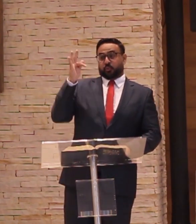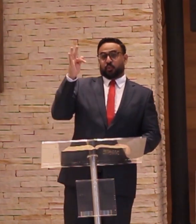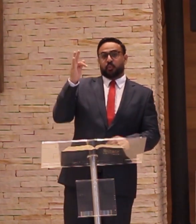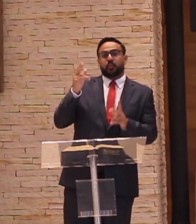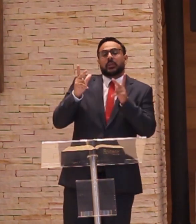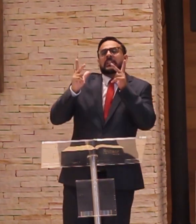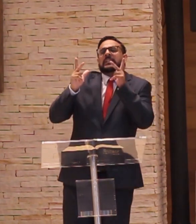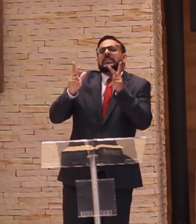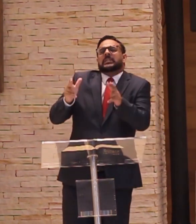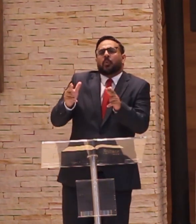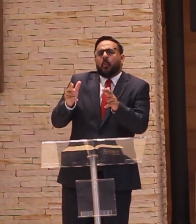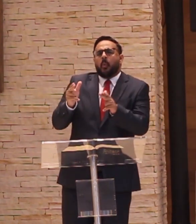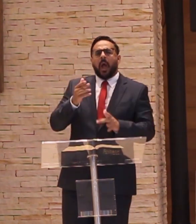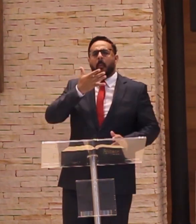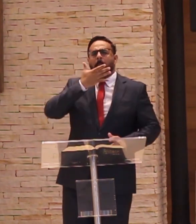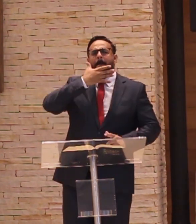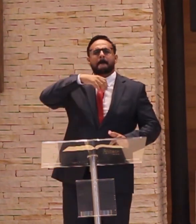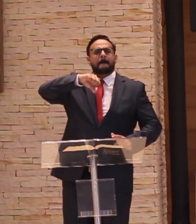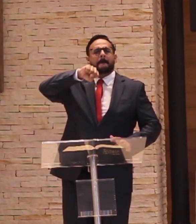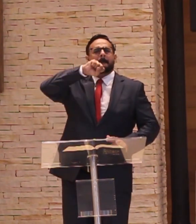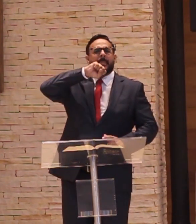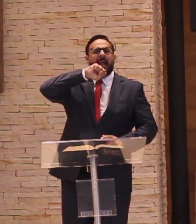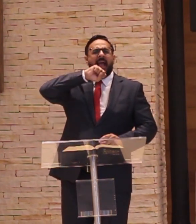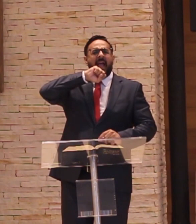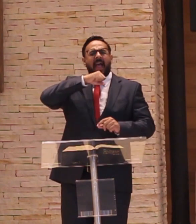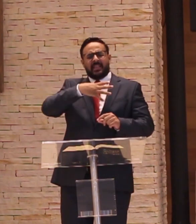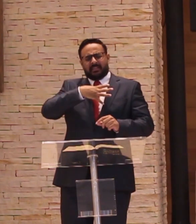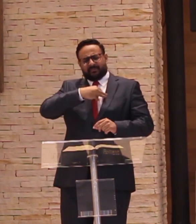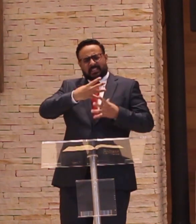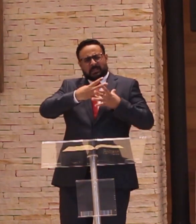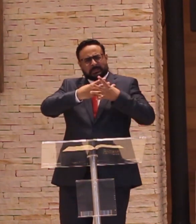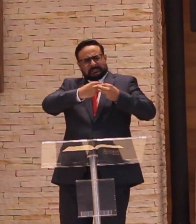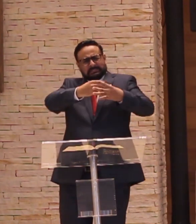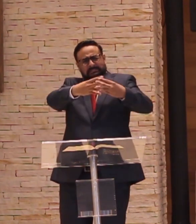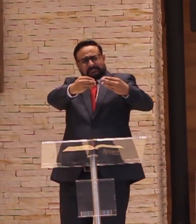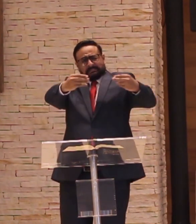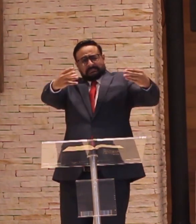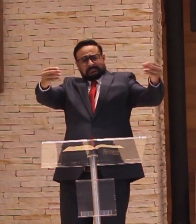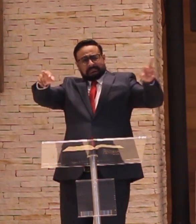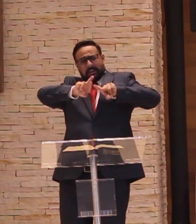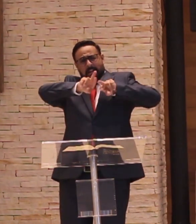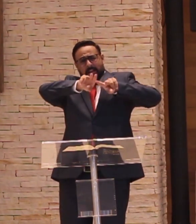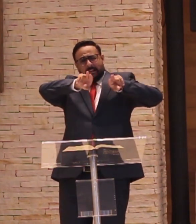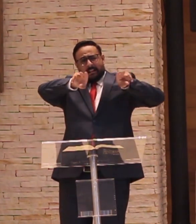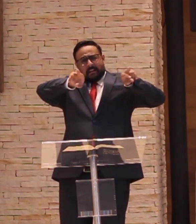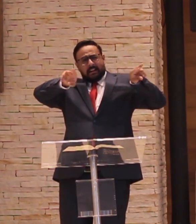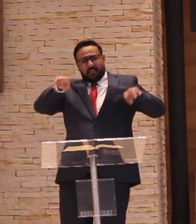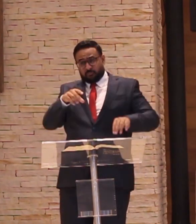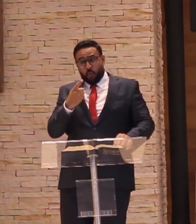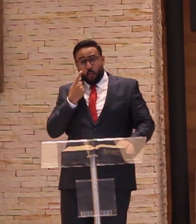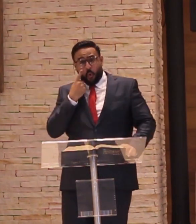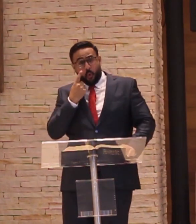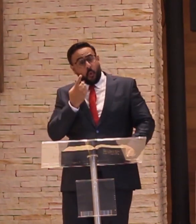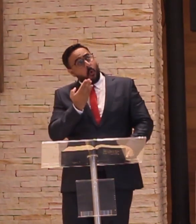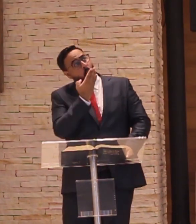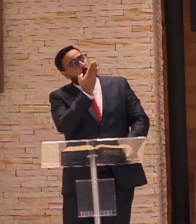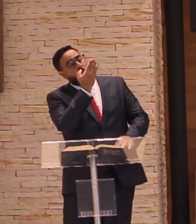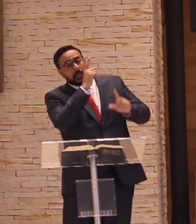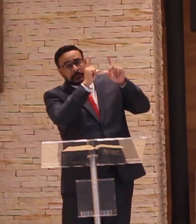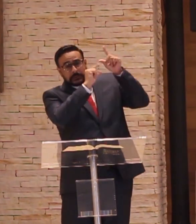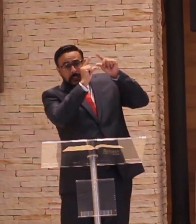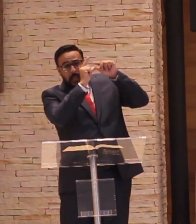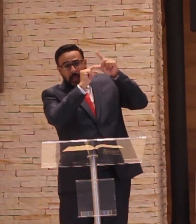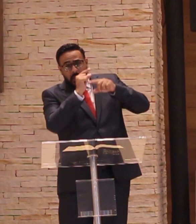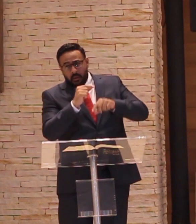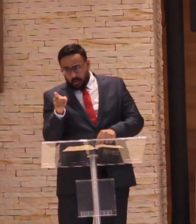característica principal de Abraão é que ele seria o pai de uma grande nação, uma metáfora